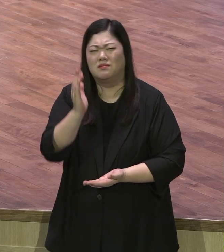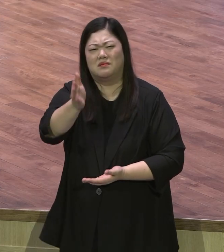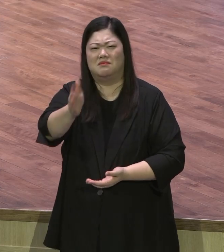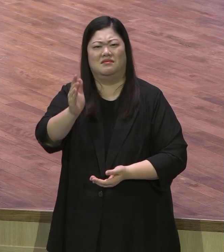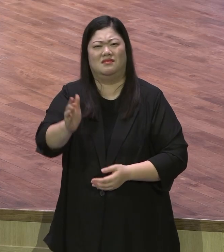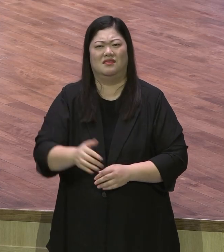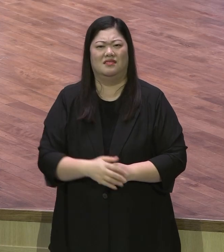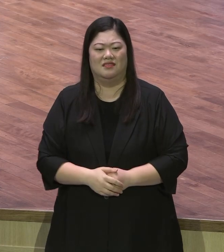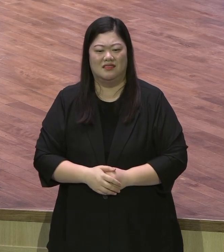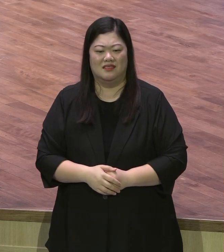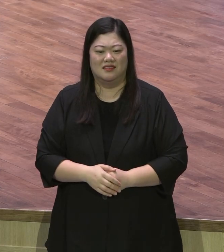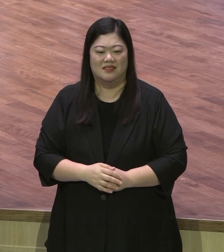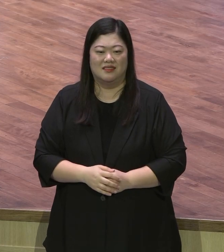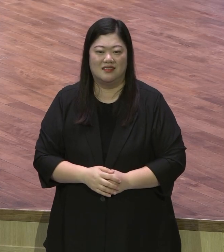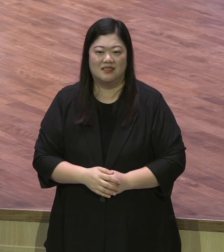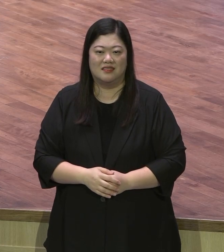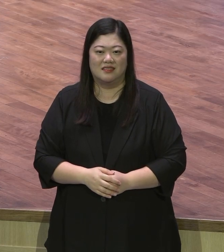듣는다라 합니다.